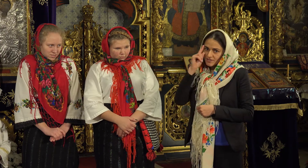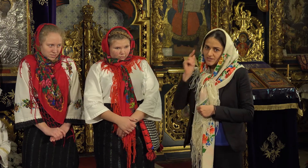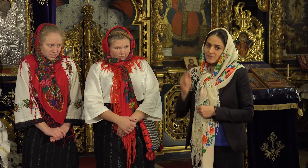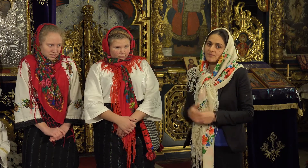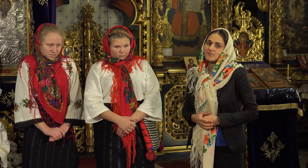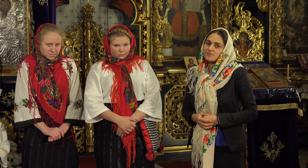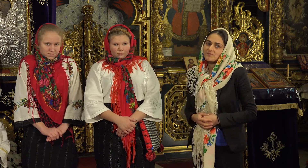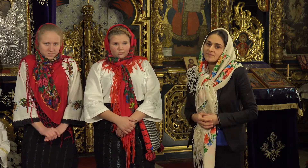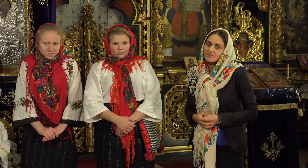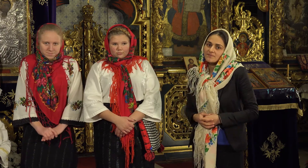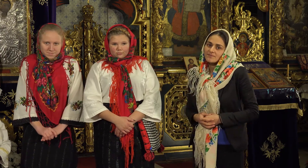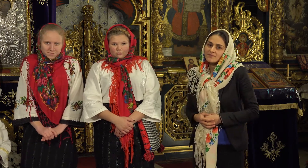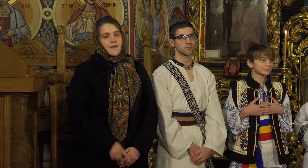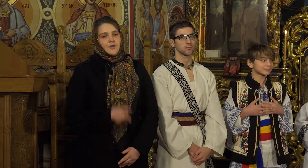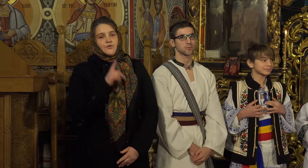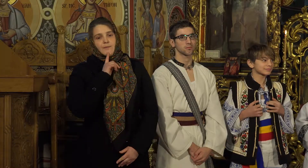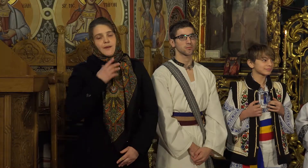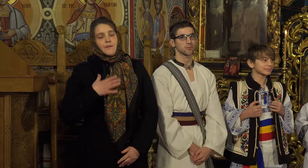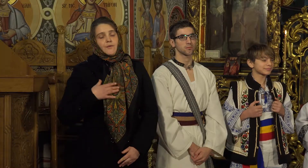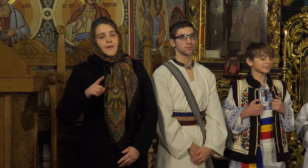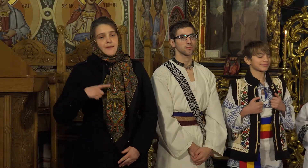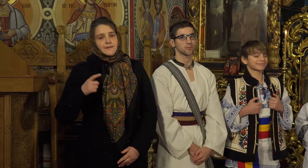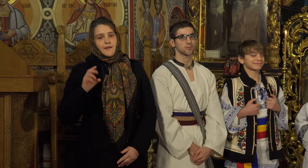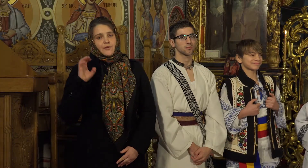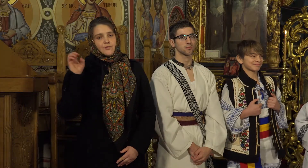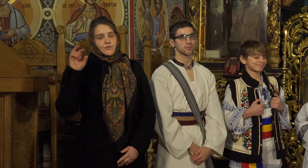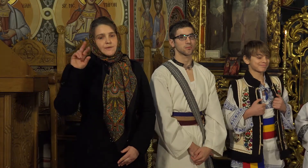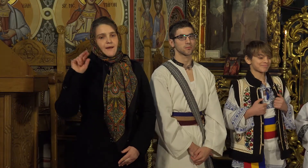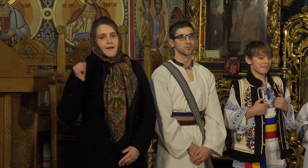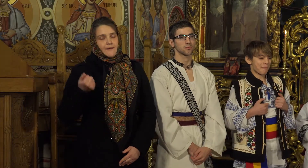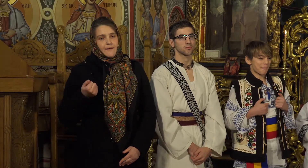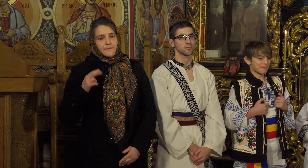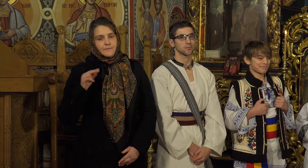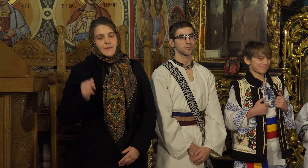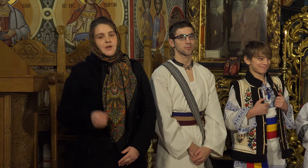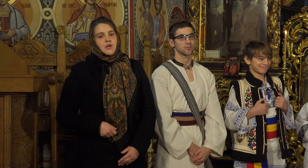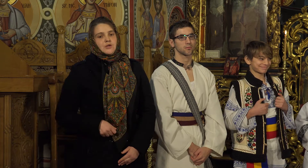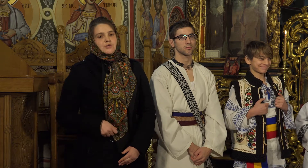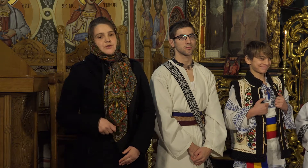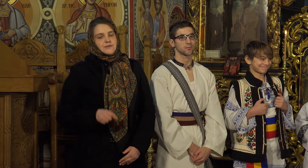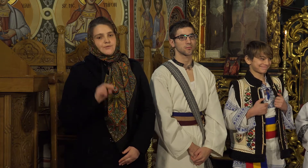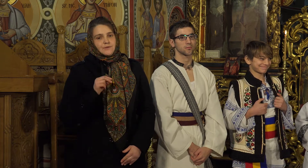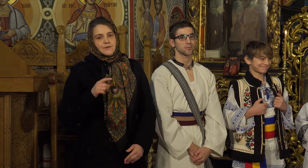Bibolărie. Numele meu este Cruz Ana și sunt